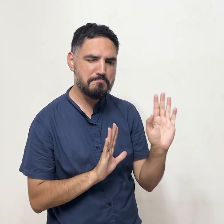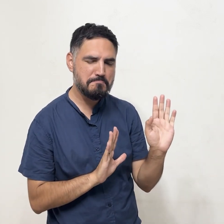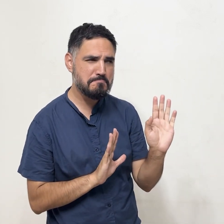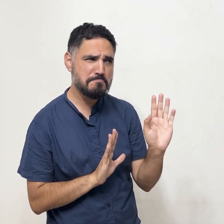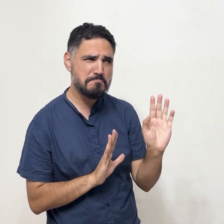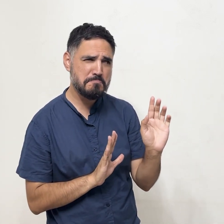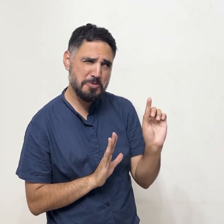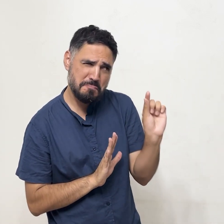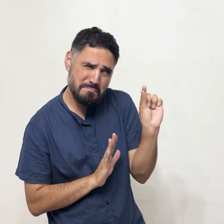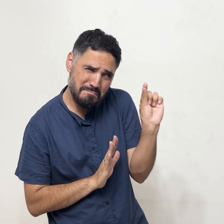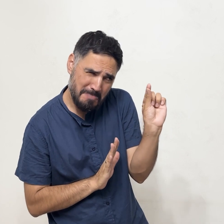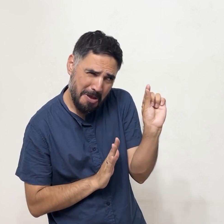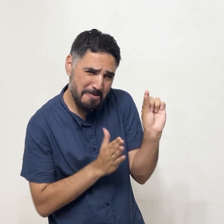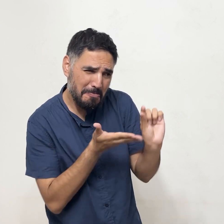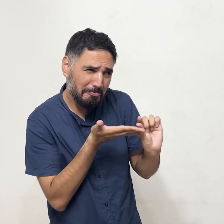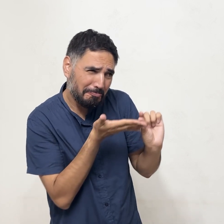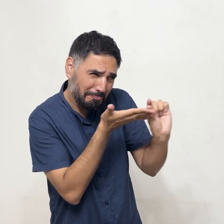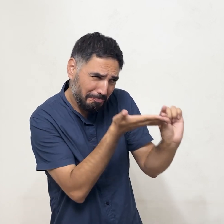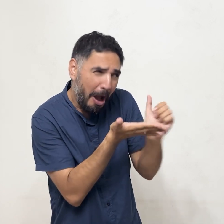pero te voy a dar una pequeña guía para que puedas mejorar.